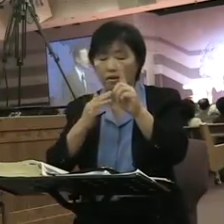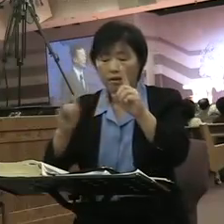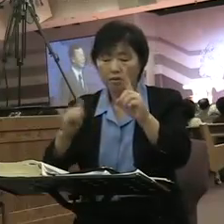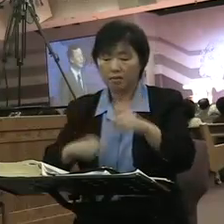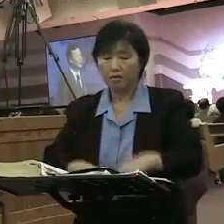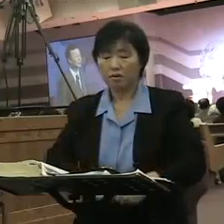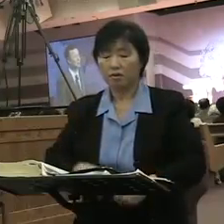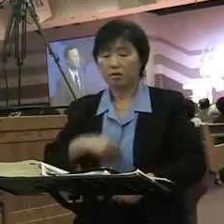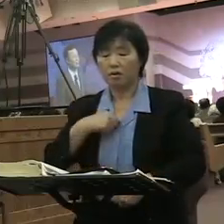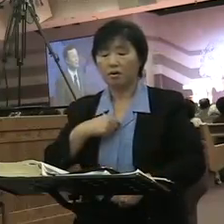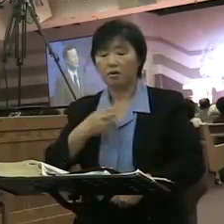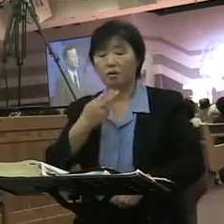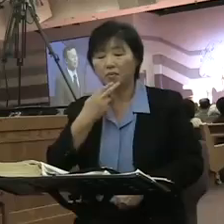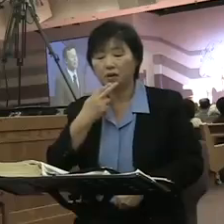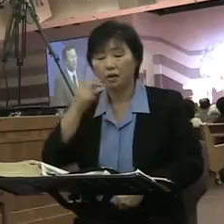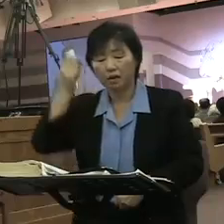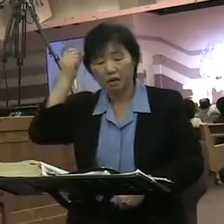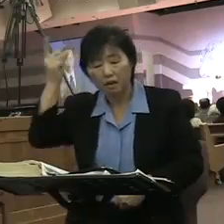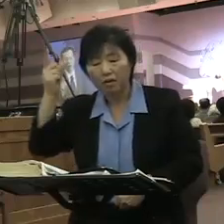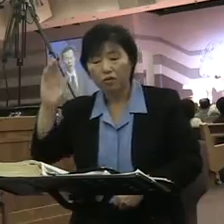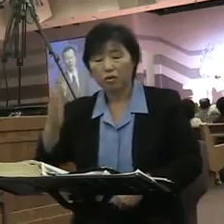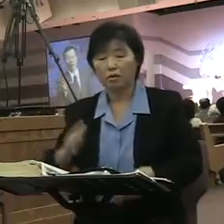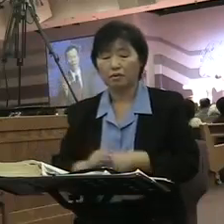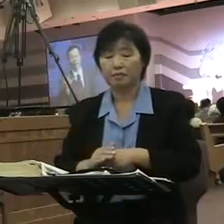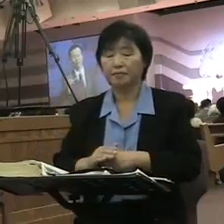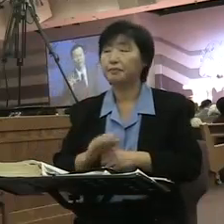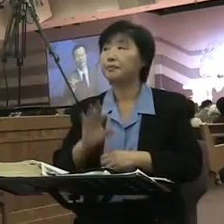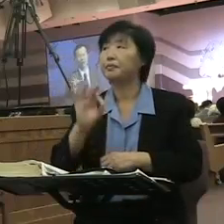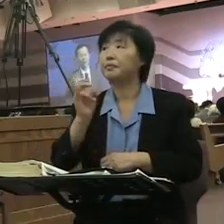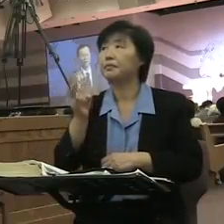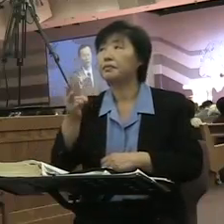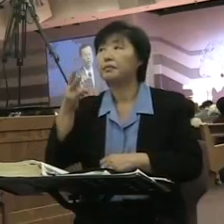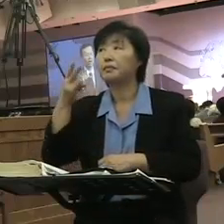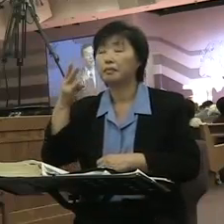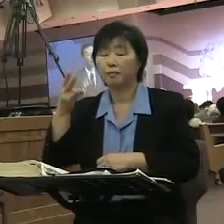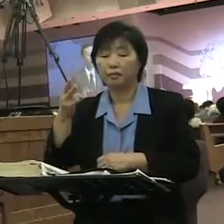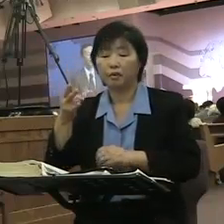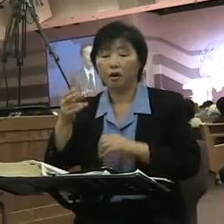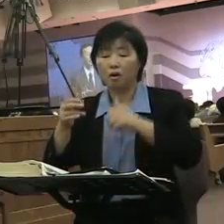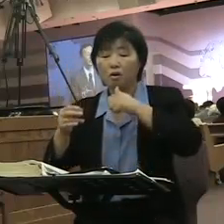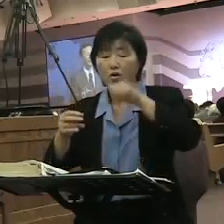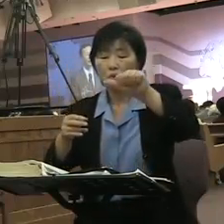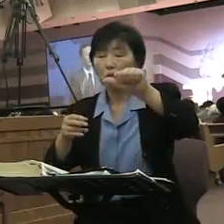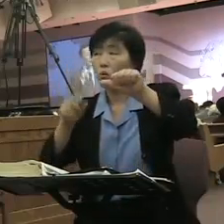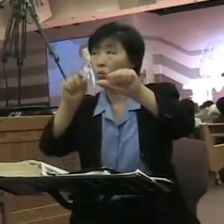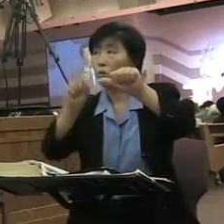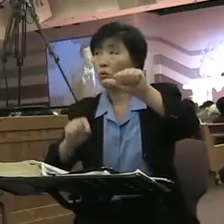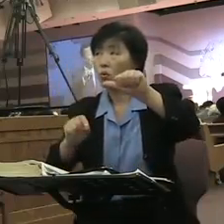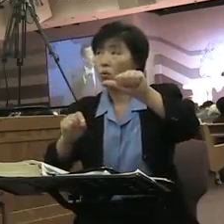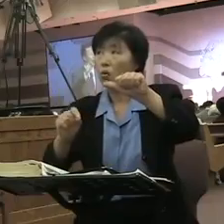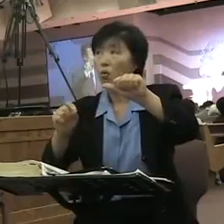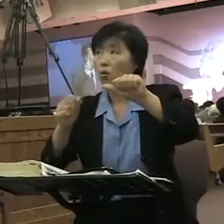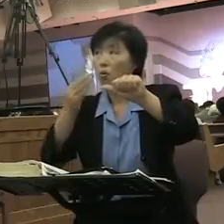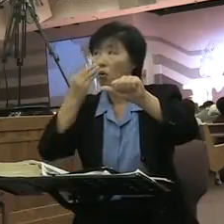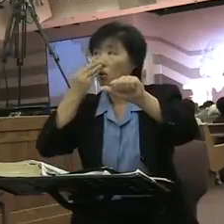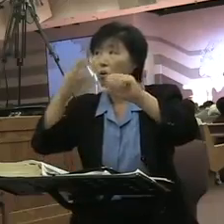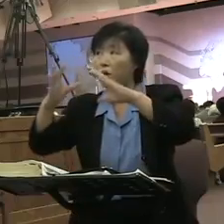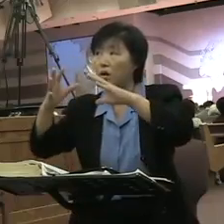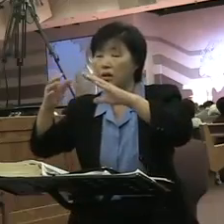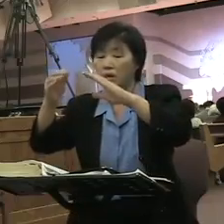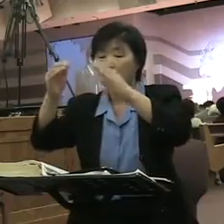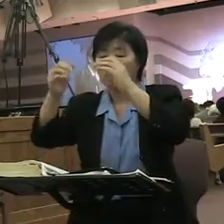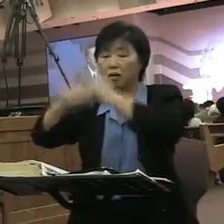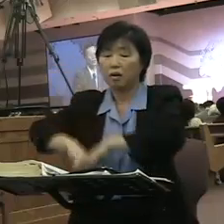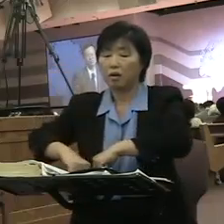것을 깨닫게 됩니다. 예레미야 5장을 보니까 하나님께서 예루살렘을 멸망하실 때 예루살렘 거리에 의인이